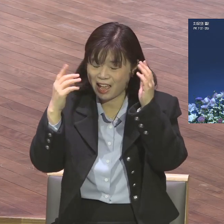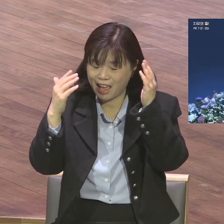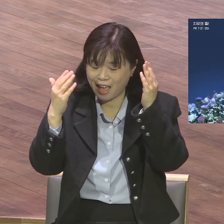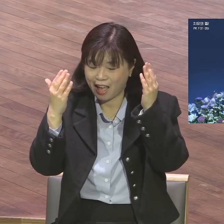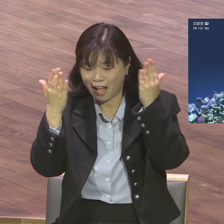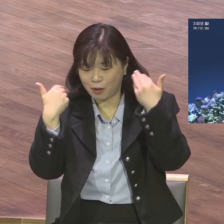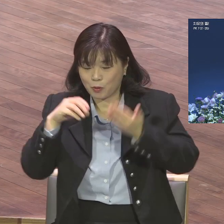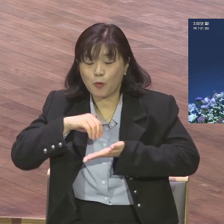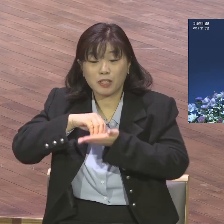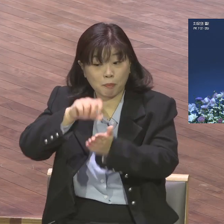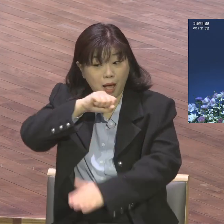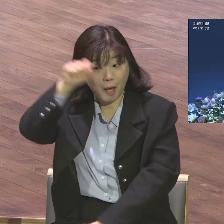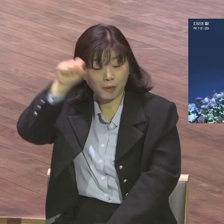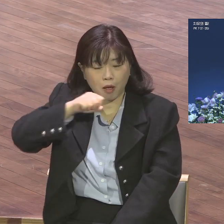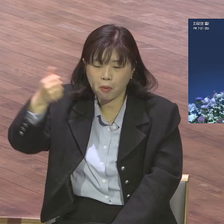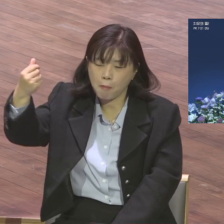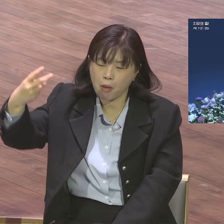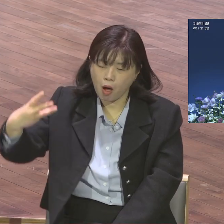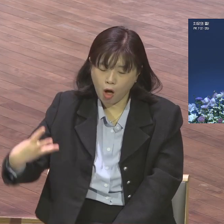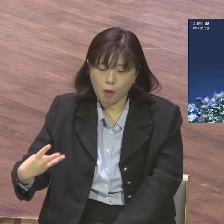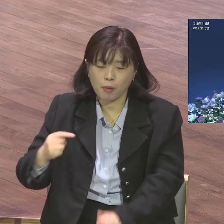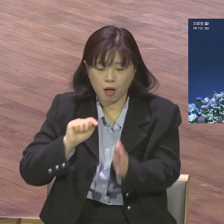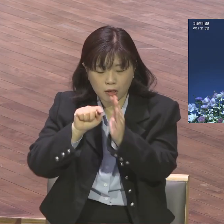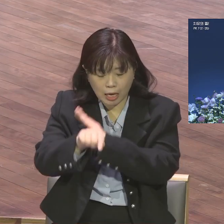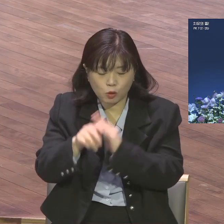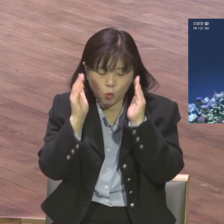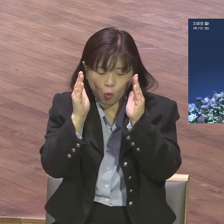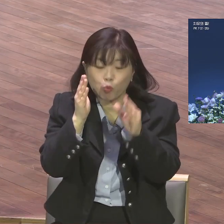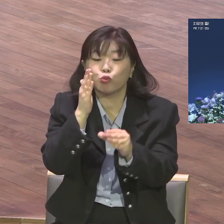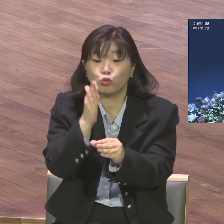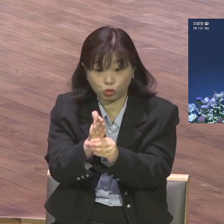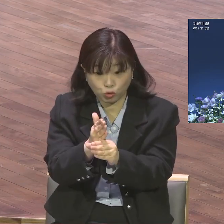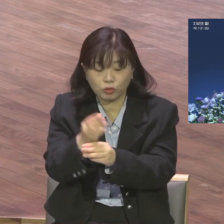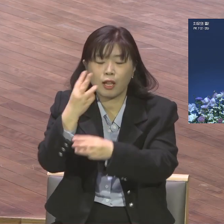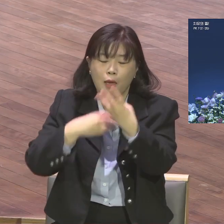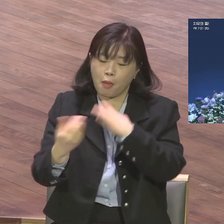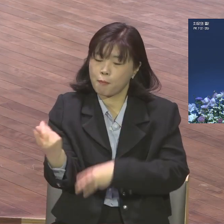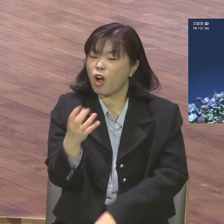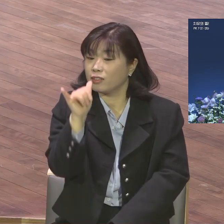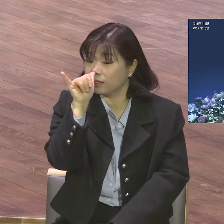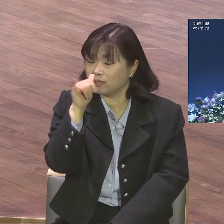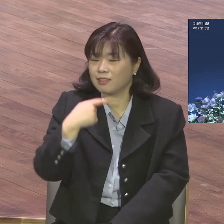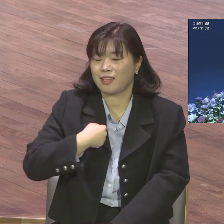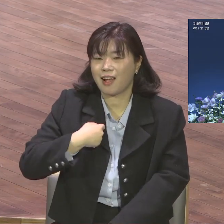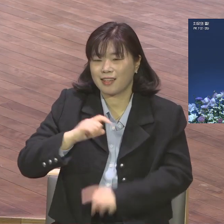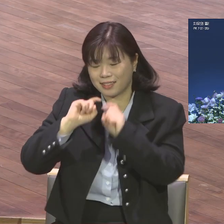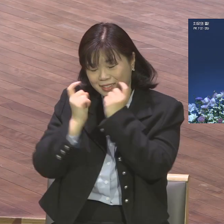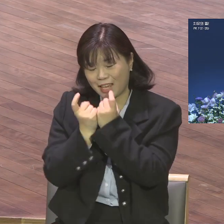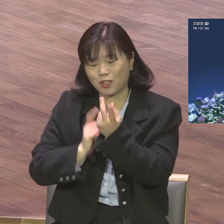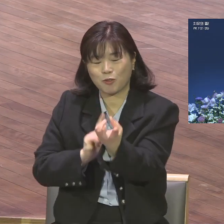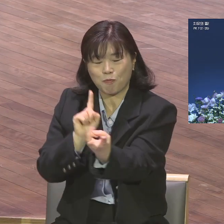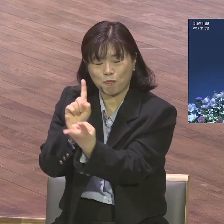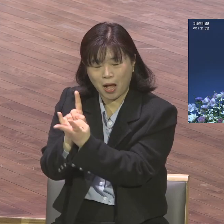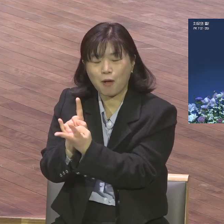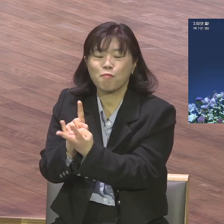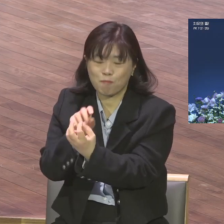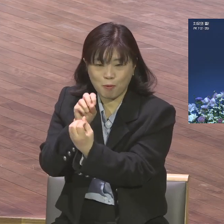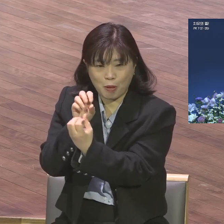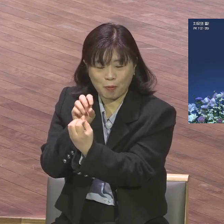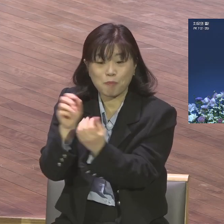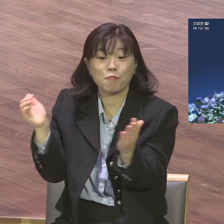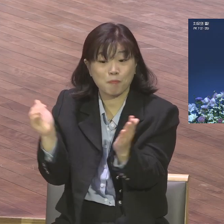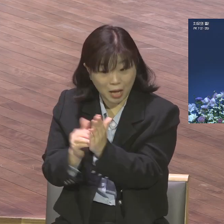안수집사 자녀들도 또 만나게 되었습니다. 특별히 그 보니까 우리